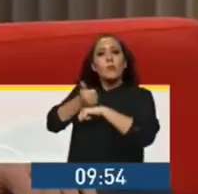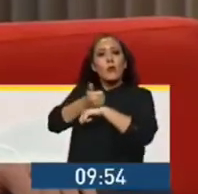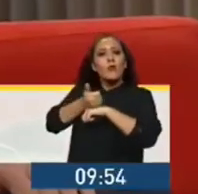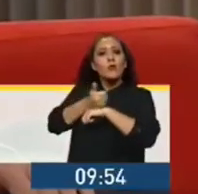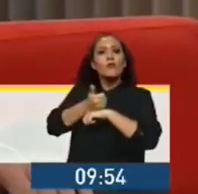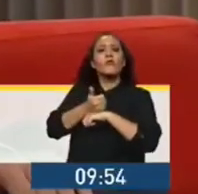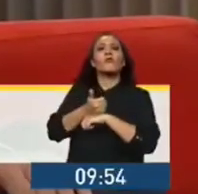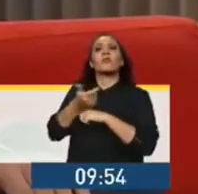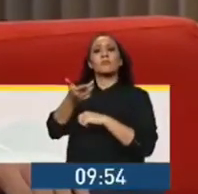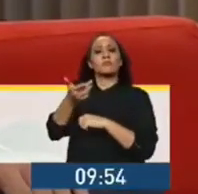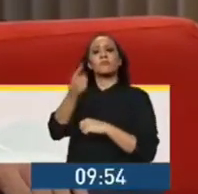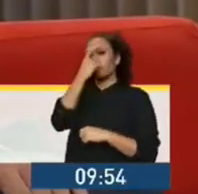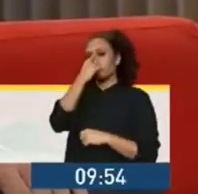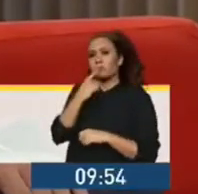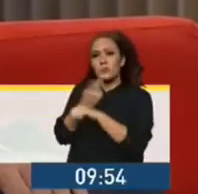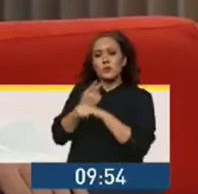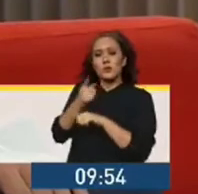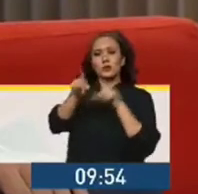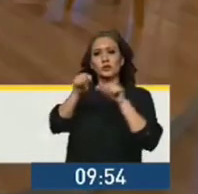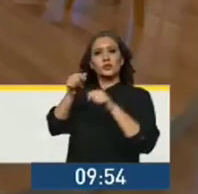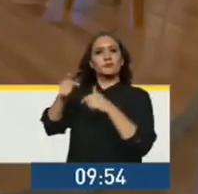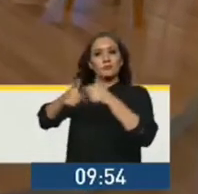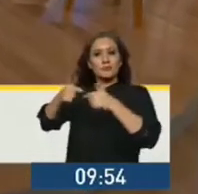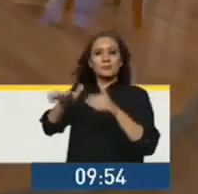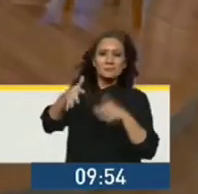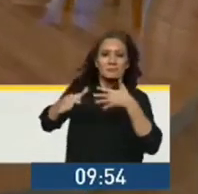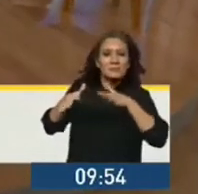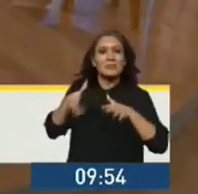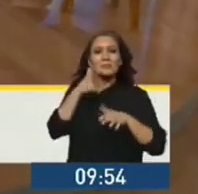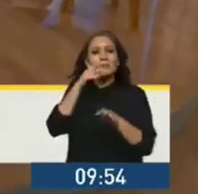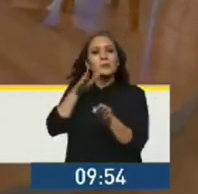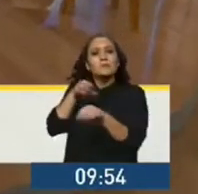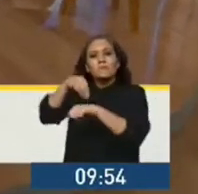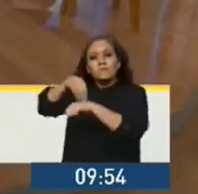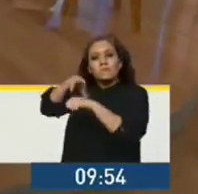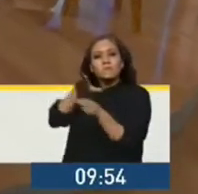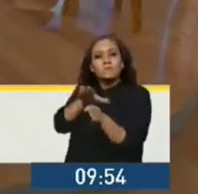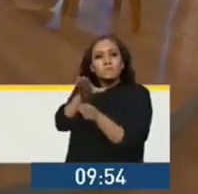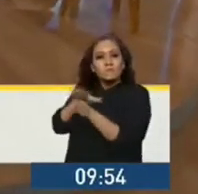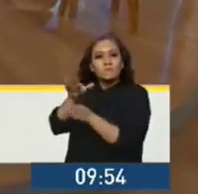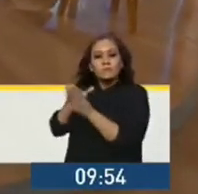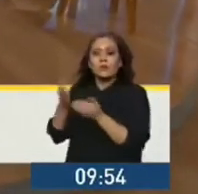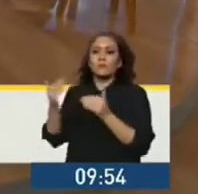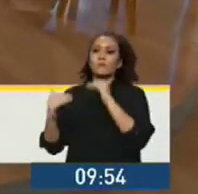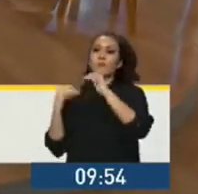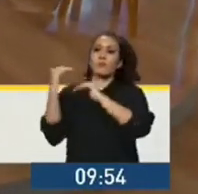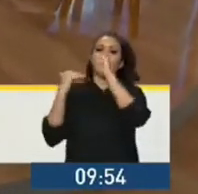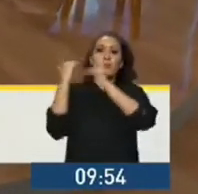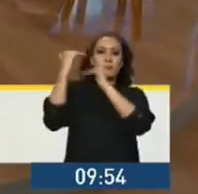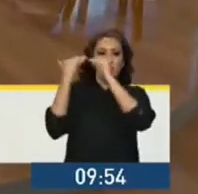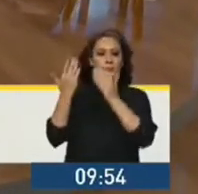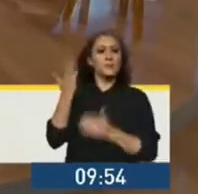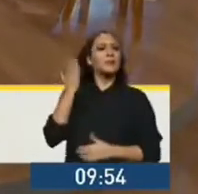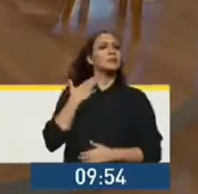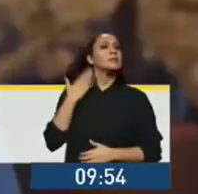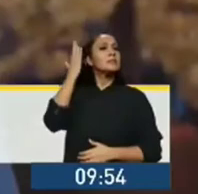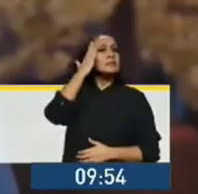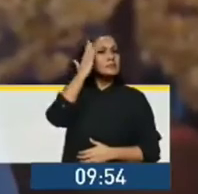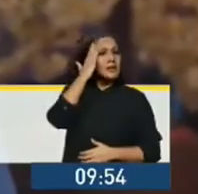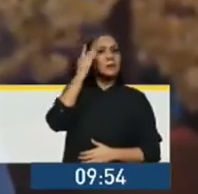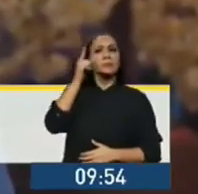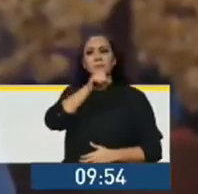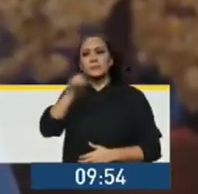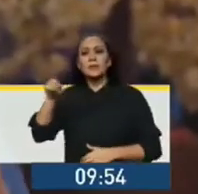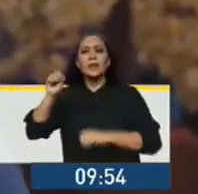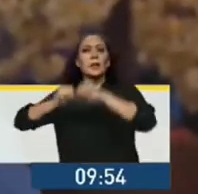né? mais ou menos, né? Um mentor de carreiras. E a gente sabe que as empresas, muitas, gostaram, né,